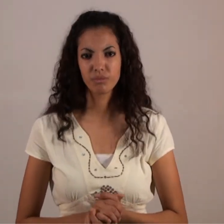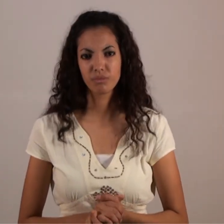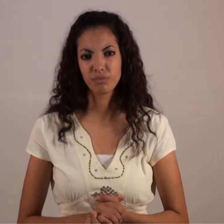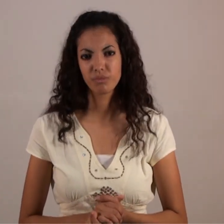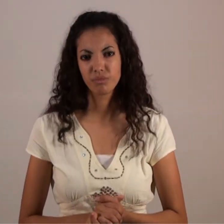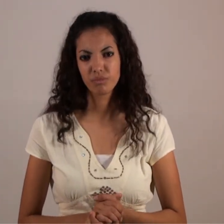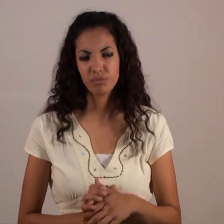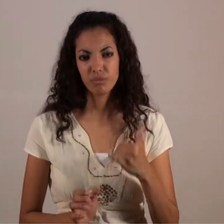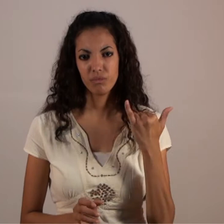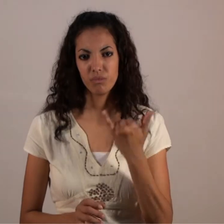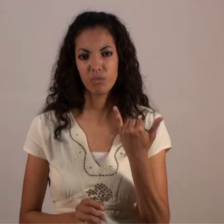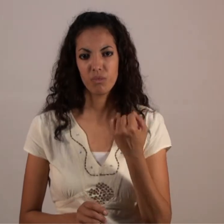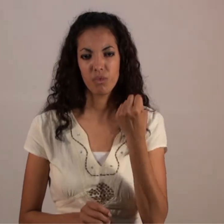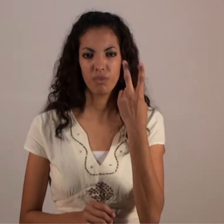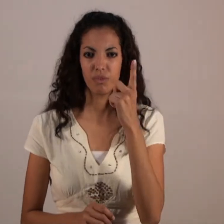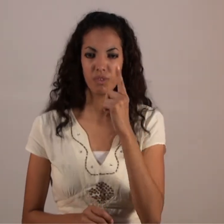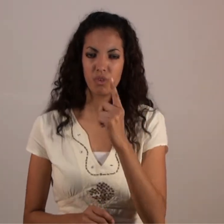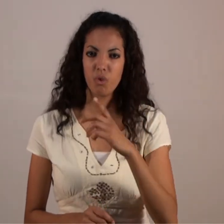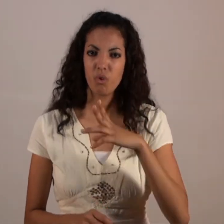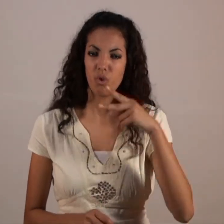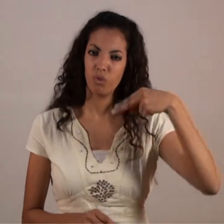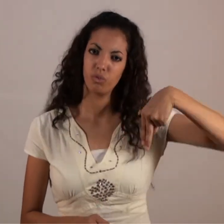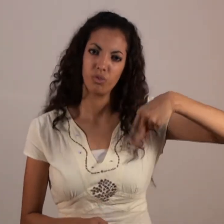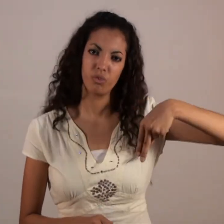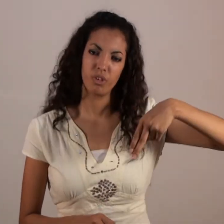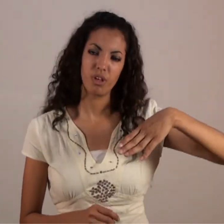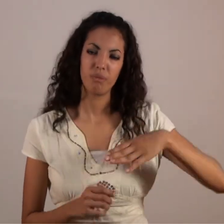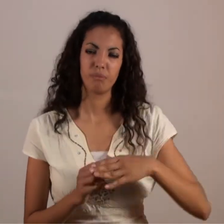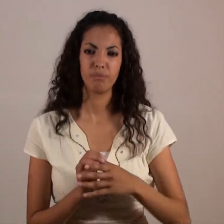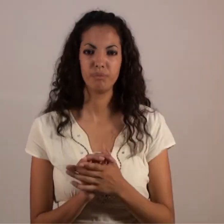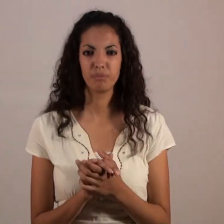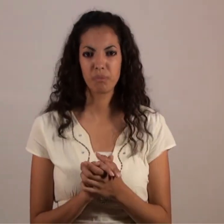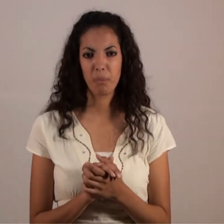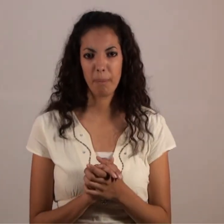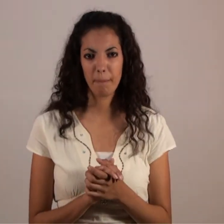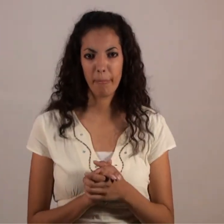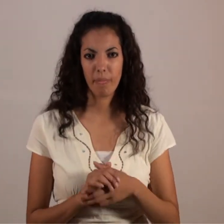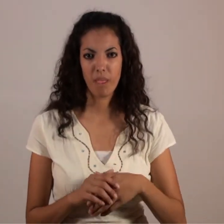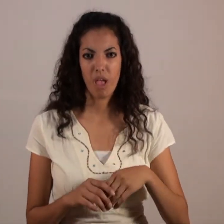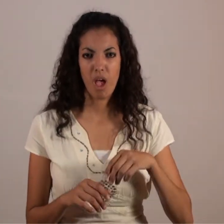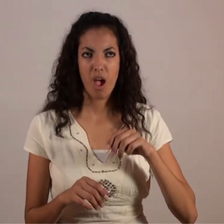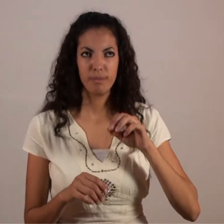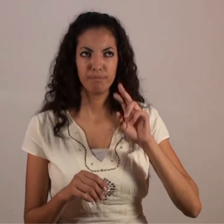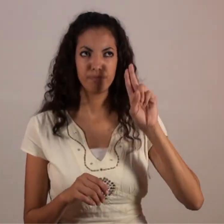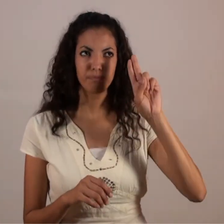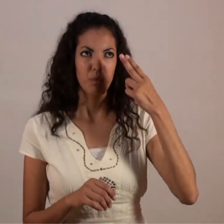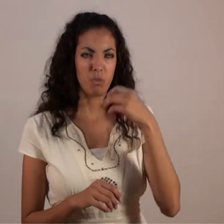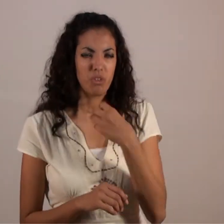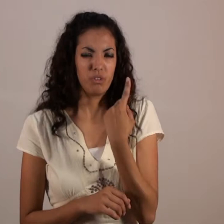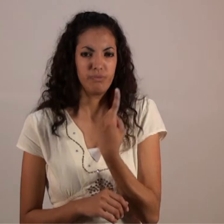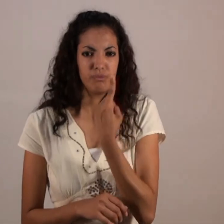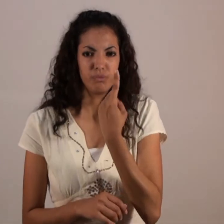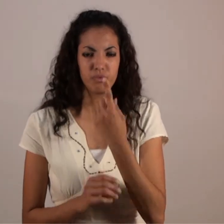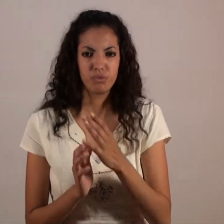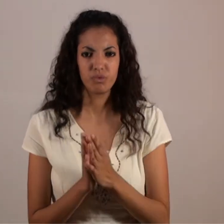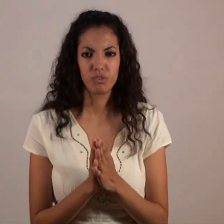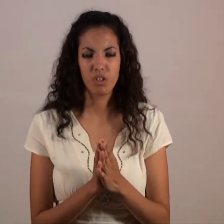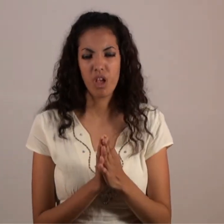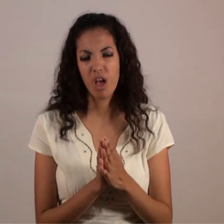Jueves 21 de noviembre. El sacrificio único. Como hemos visto, un propósito vital del servicio